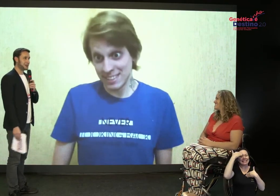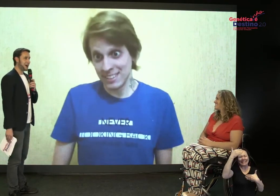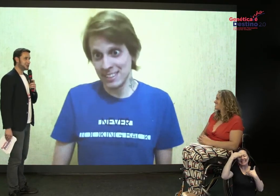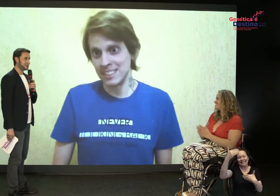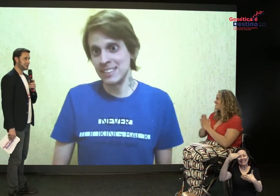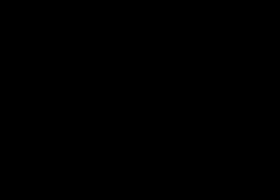Obrigado.